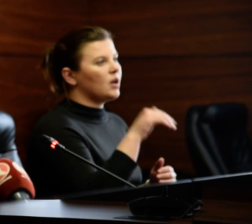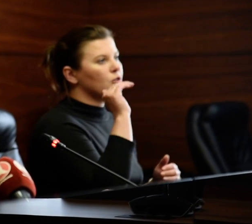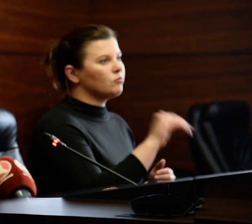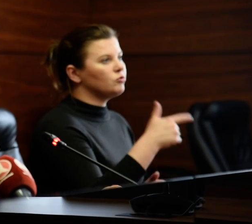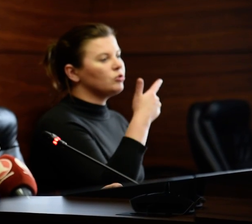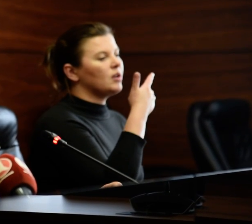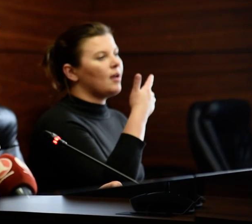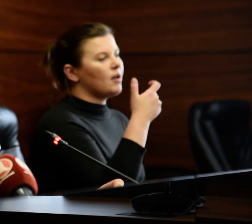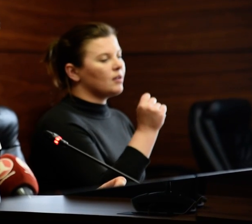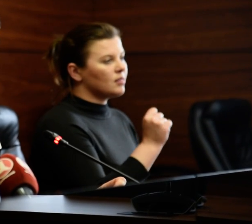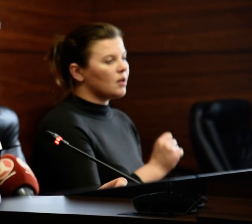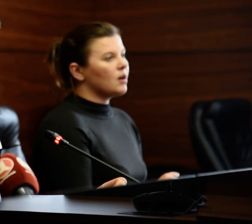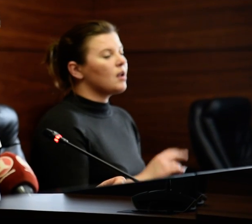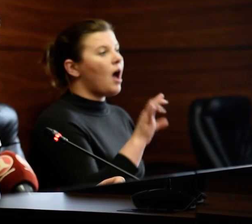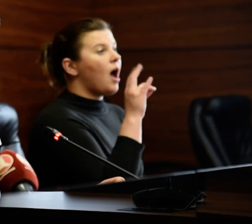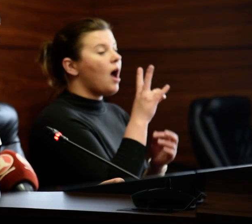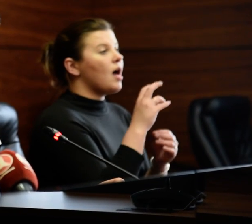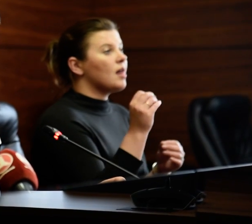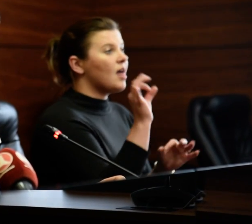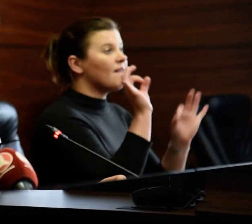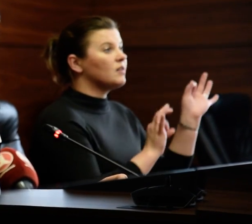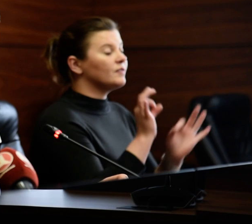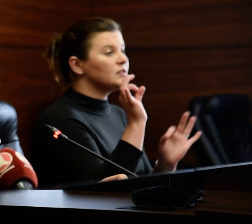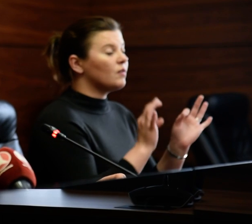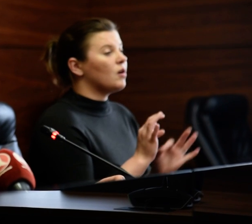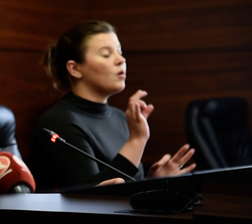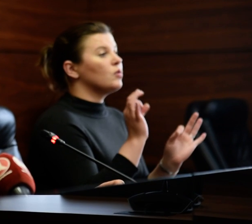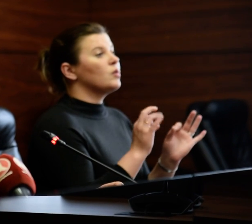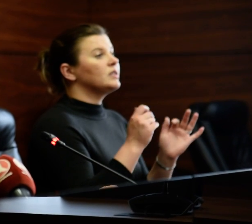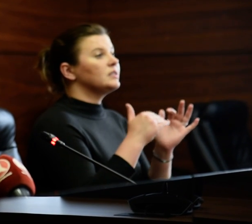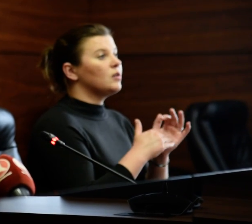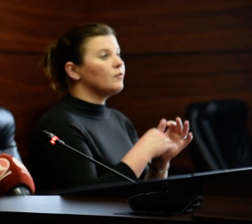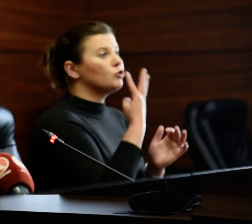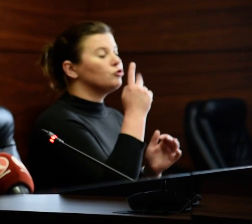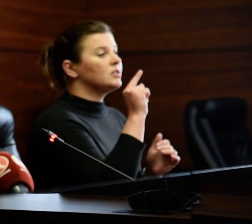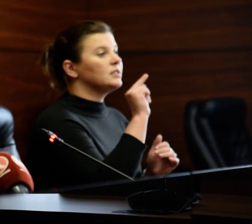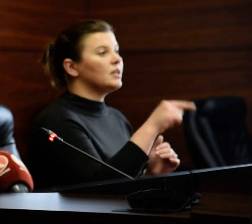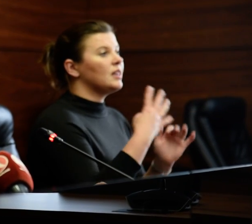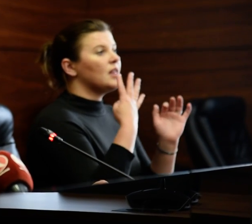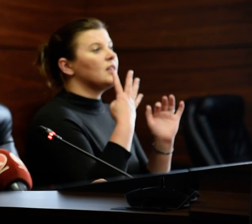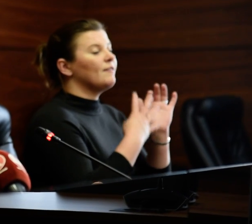тисяч гектар, але відсоток заповідності якраз становить